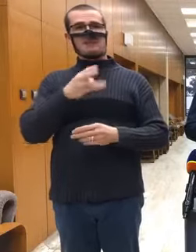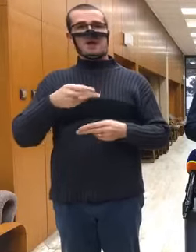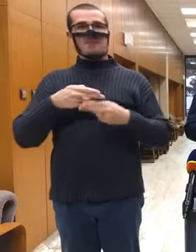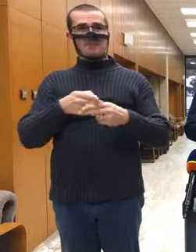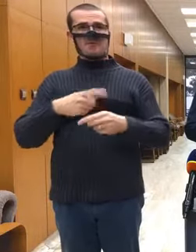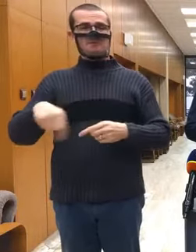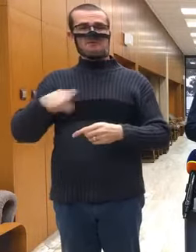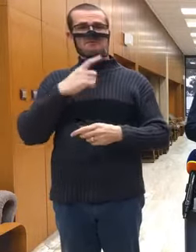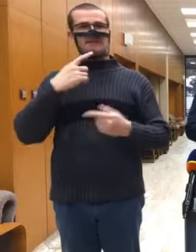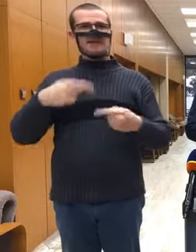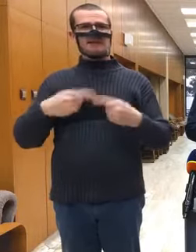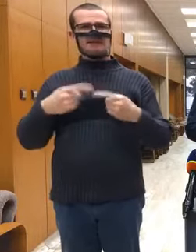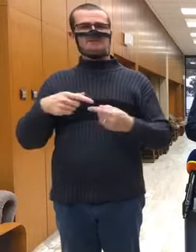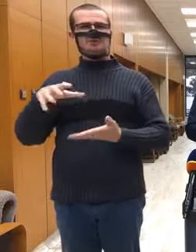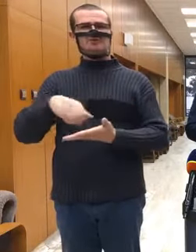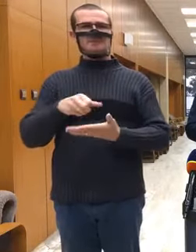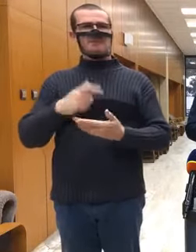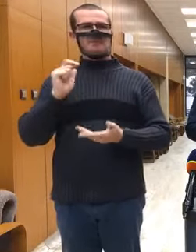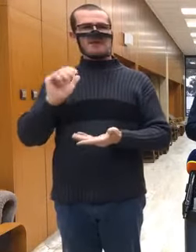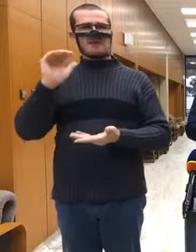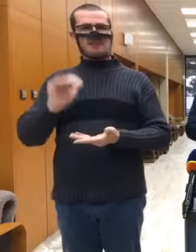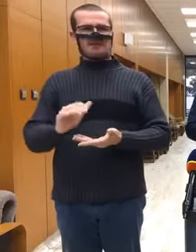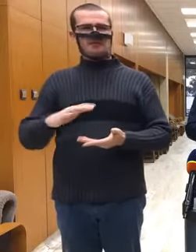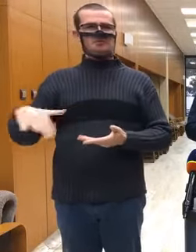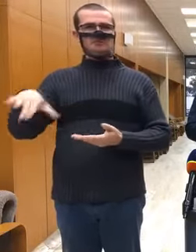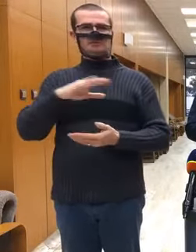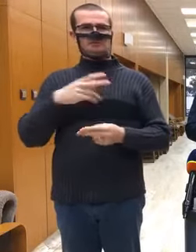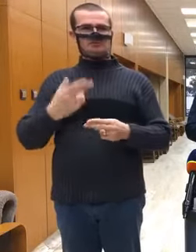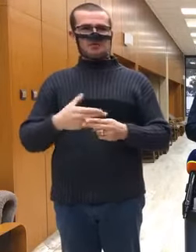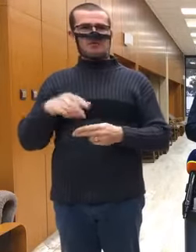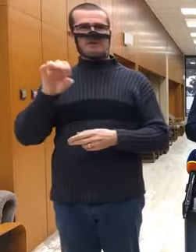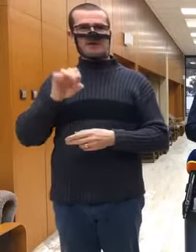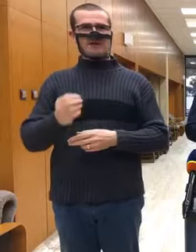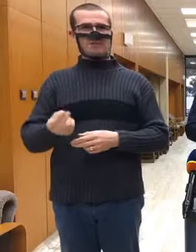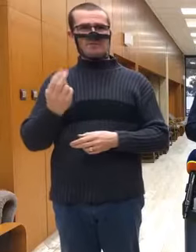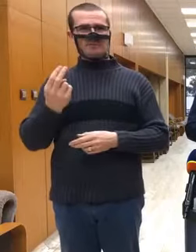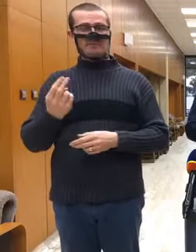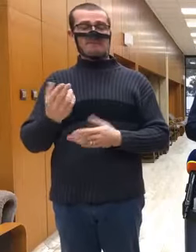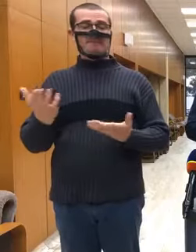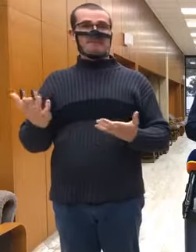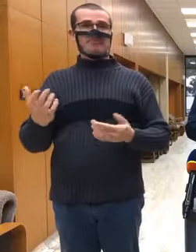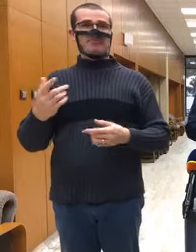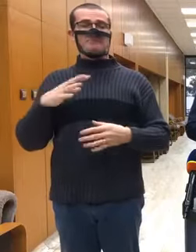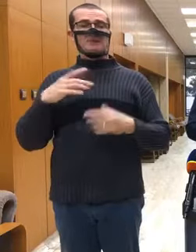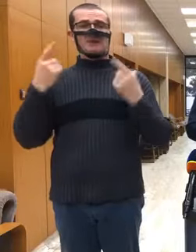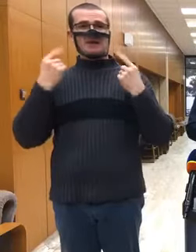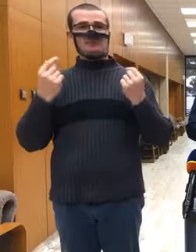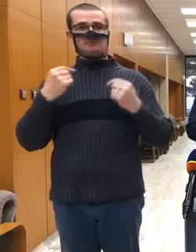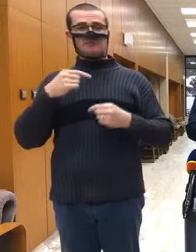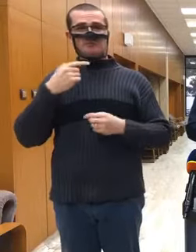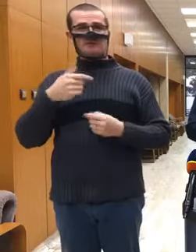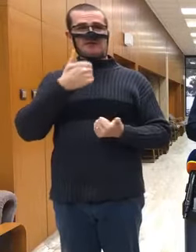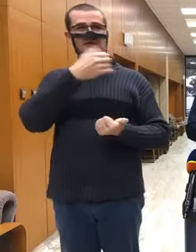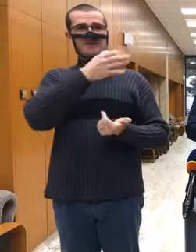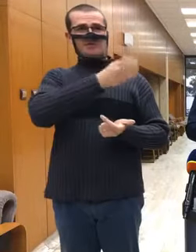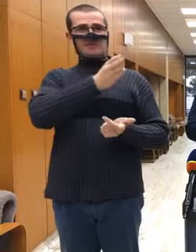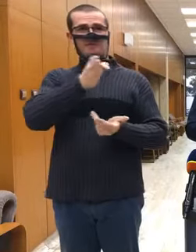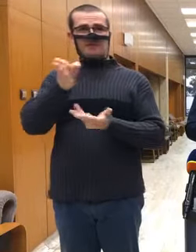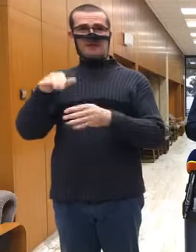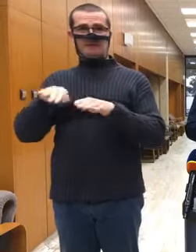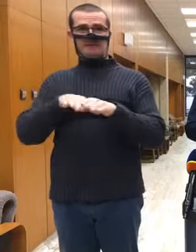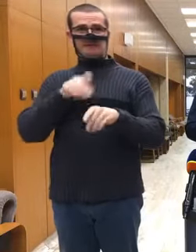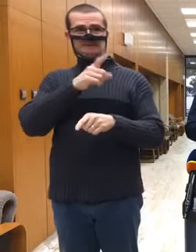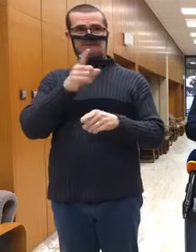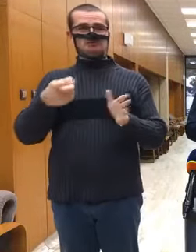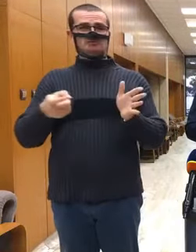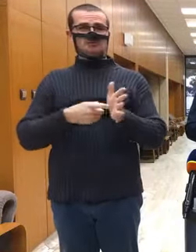teda kritizovaní, že čerpáme úplne najmenej zo všetkých štátov EÚ. A ako pani Remišová povedala, je to na jednotlivých ministerstvách, čo